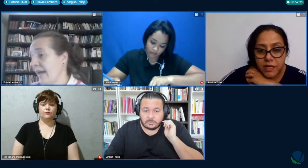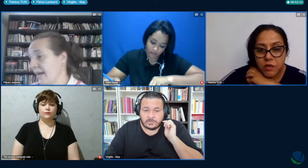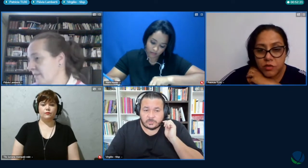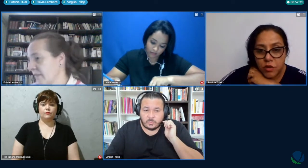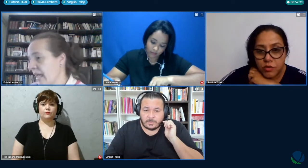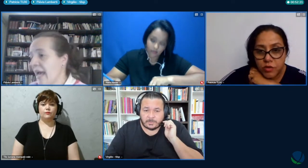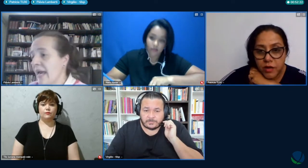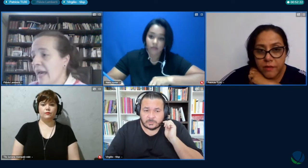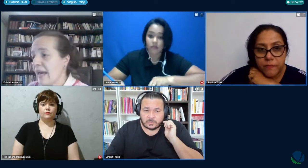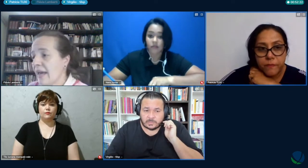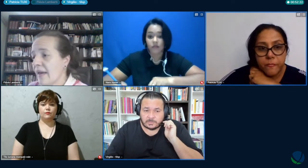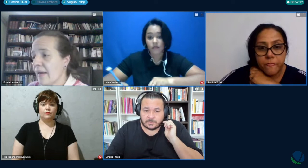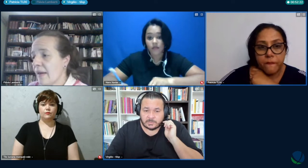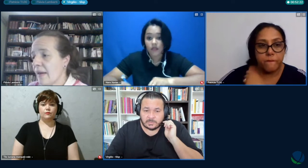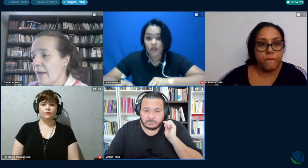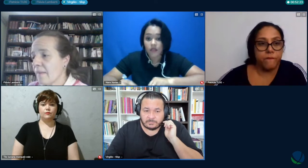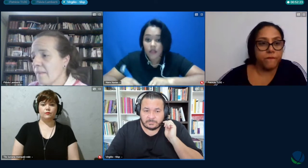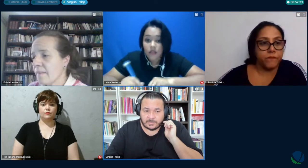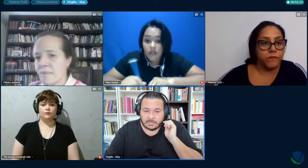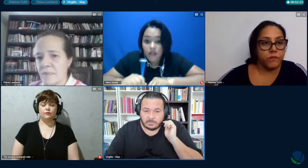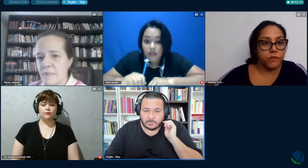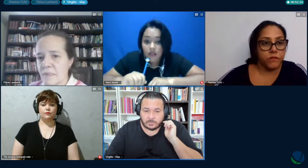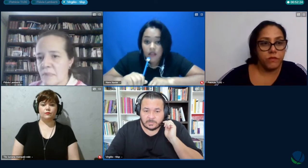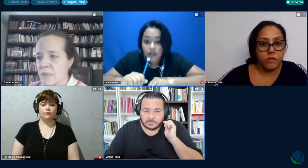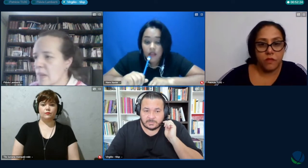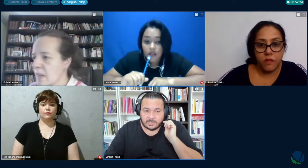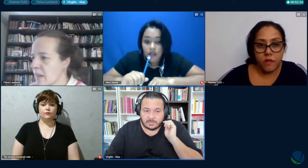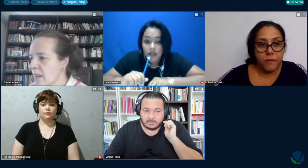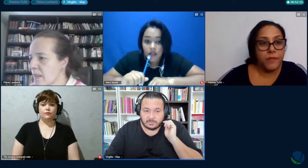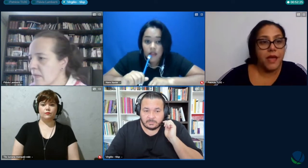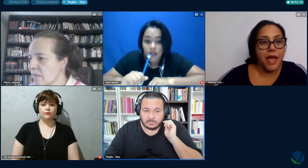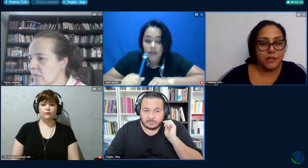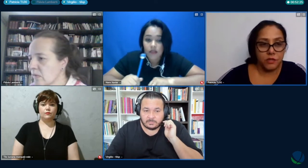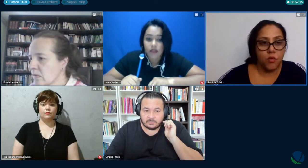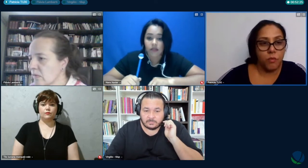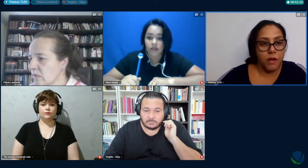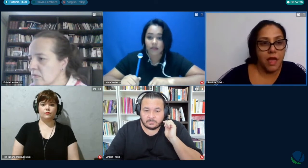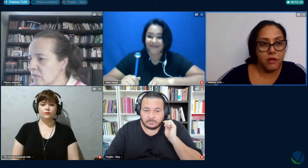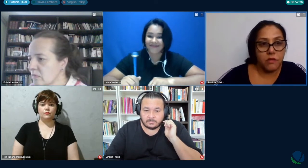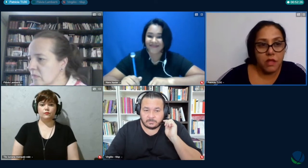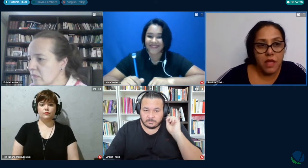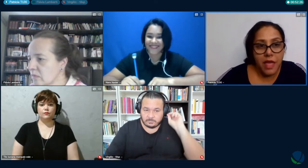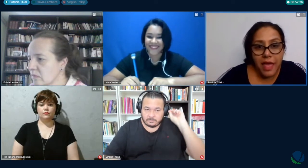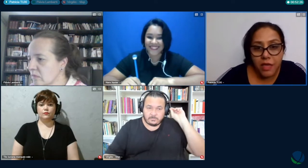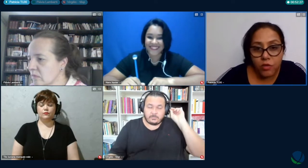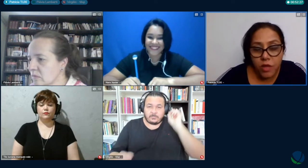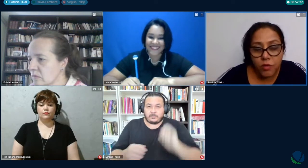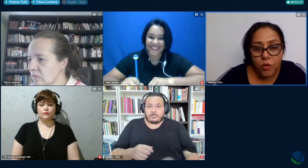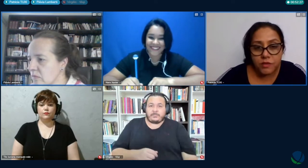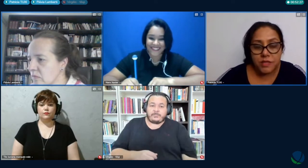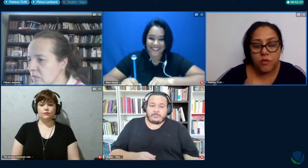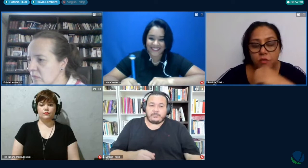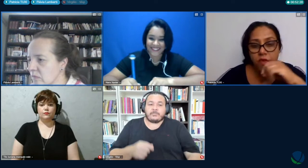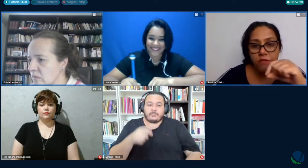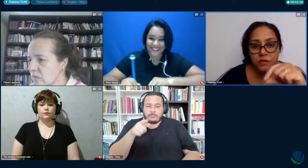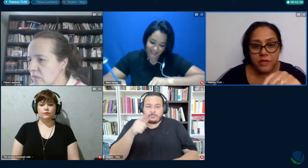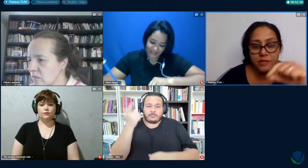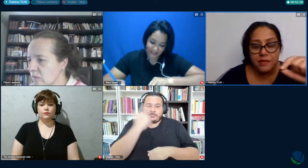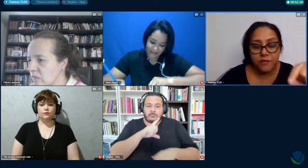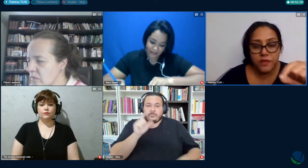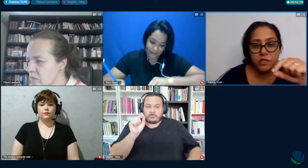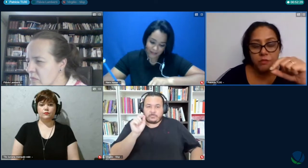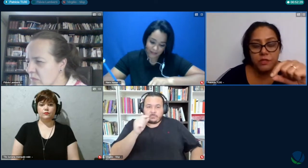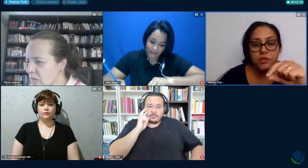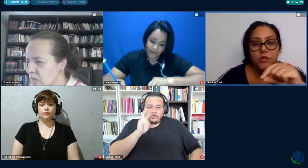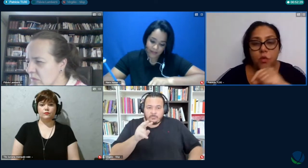Desculpa, professora, você pode falar um pouco mais devagar? Desculpa. Claro. É que eu não consigo ver